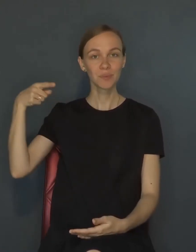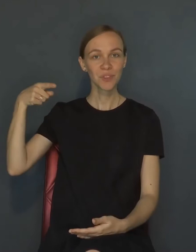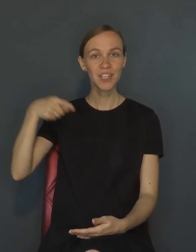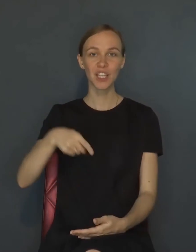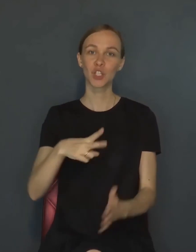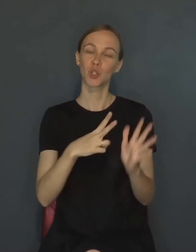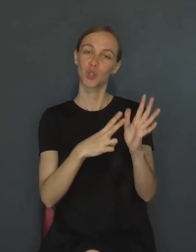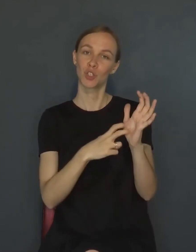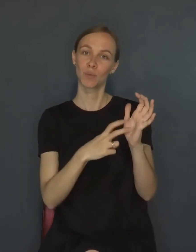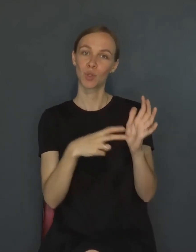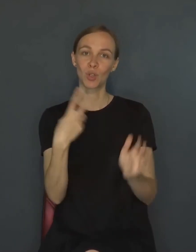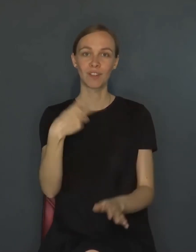1727 рік,